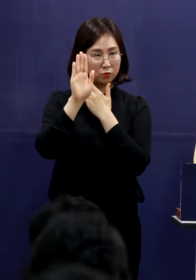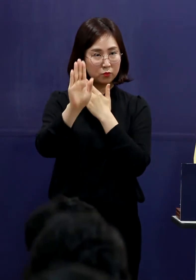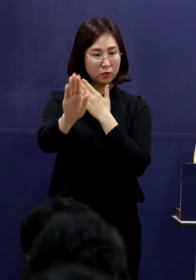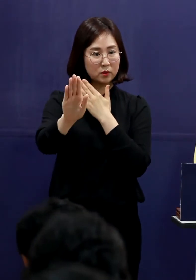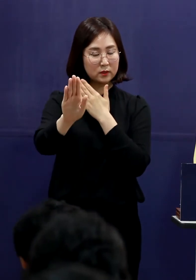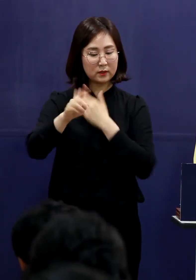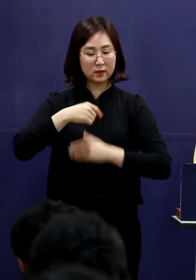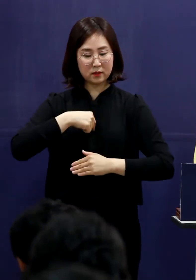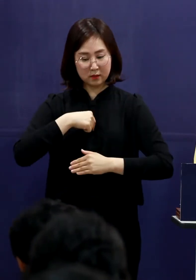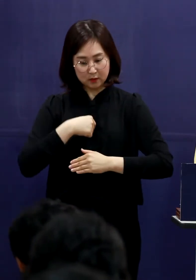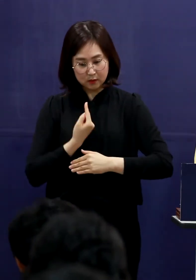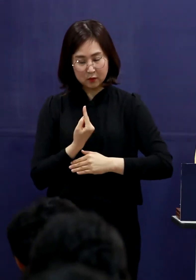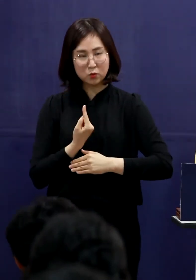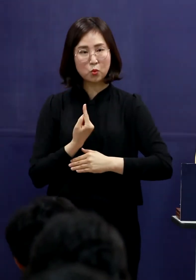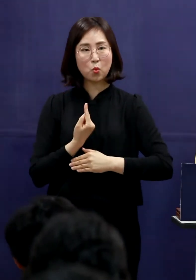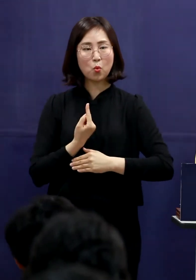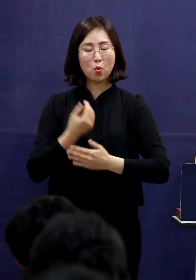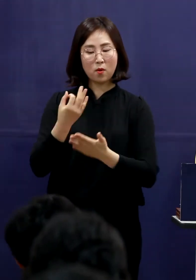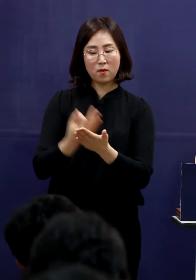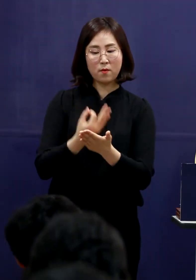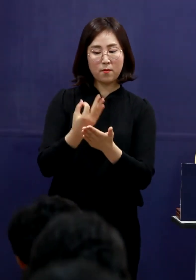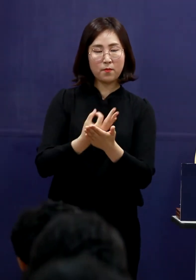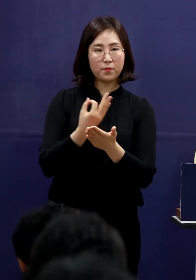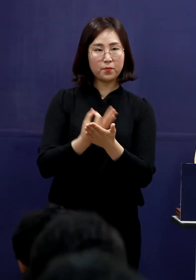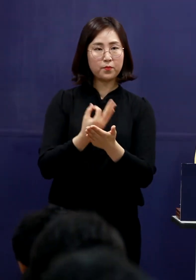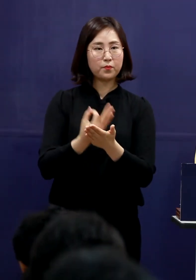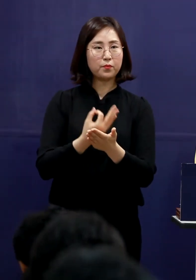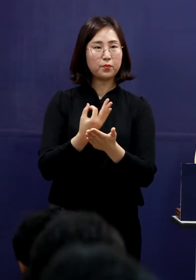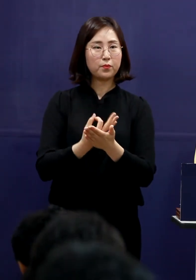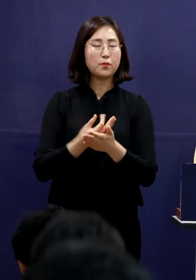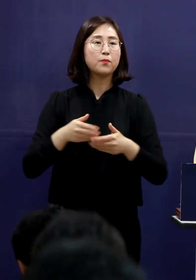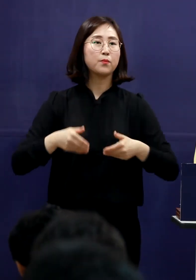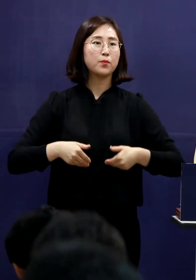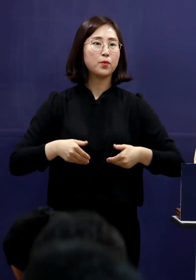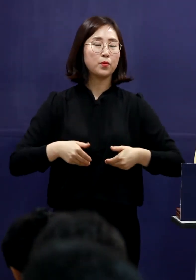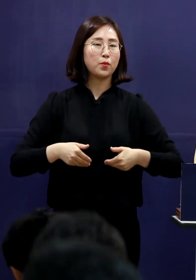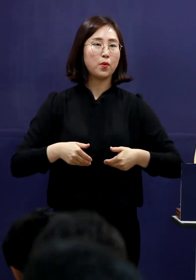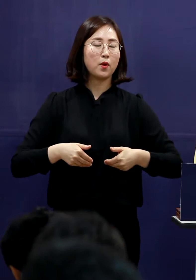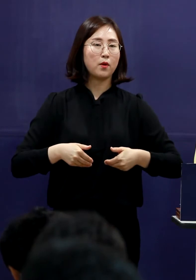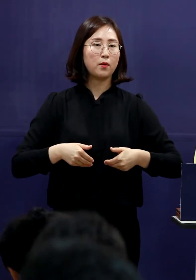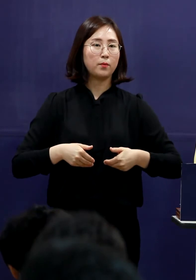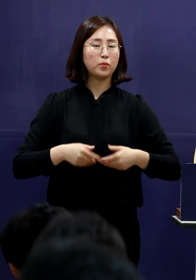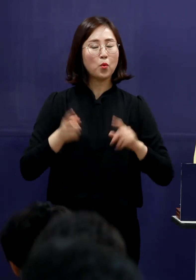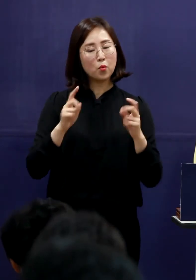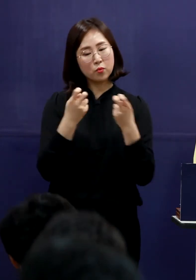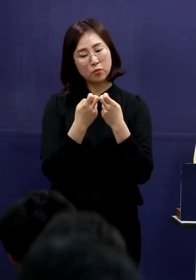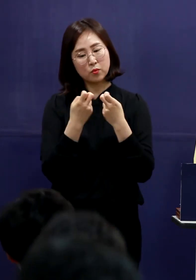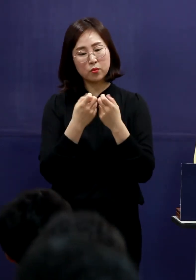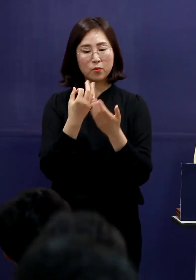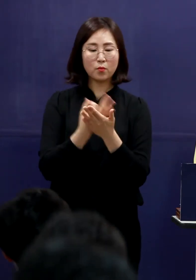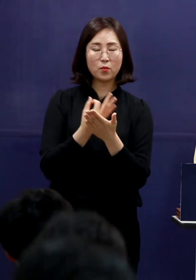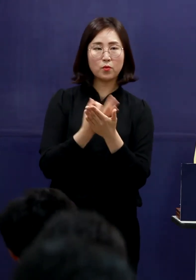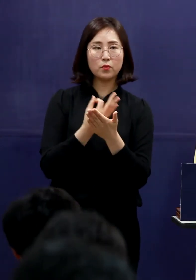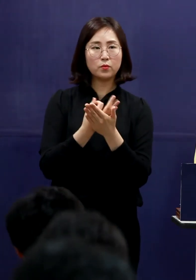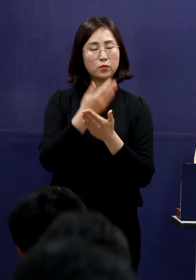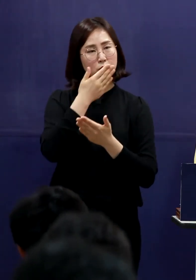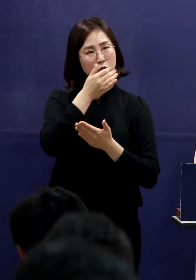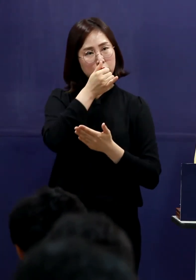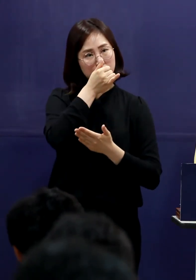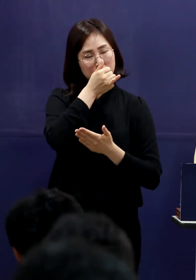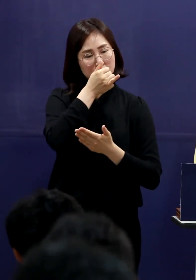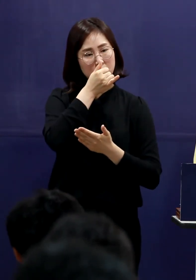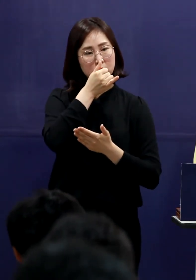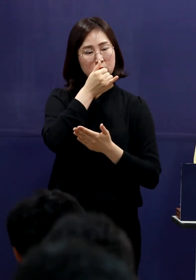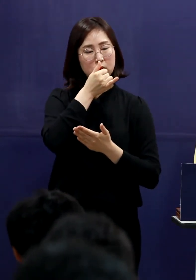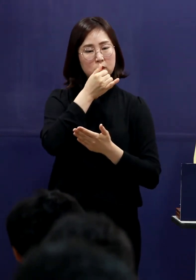자체적으로 수익 구조를 만들어야 지속 가능성이 있기 때문에 어떻게 하면은 좀 수익 구조를 만들어 갈